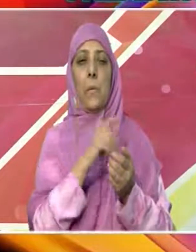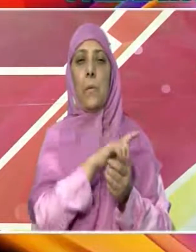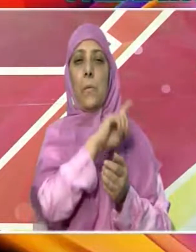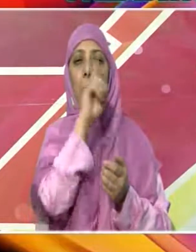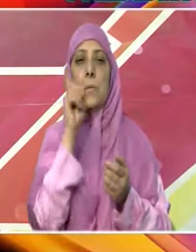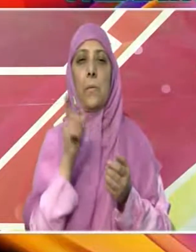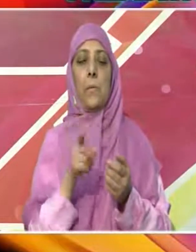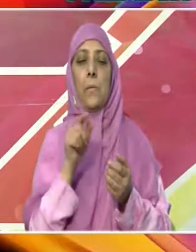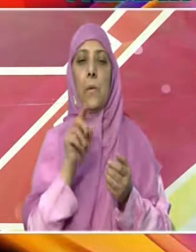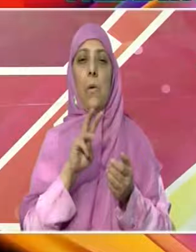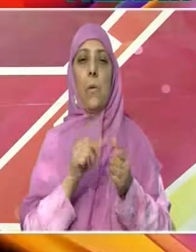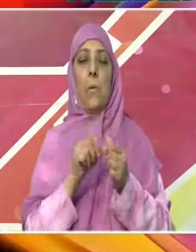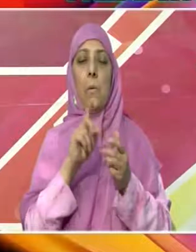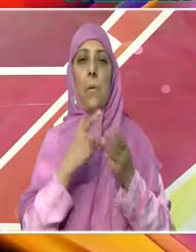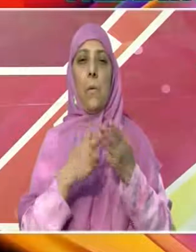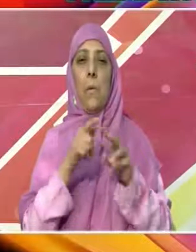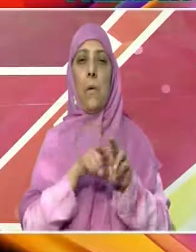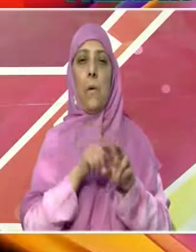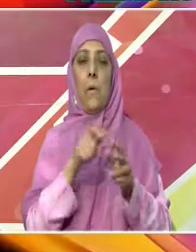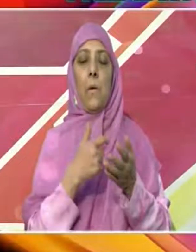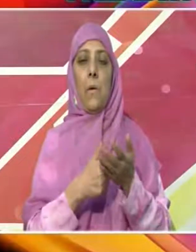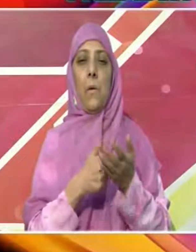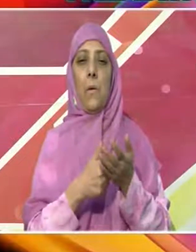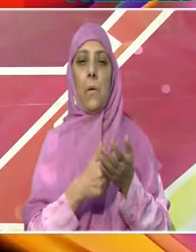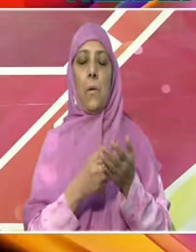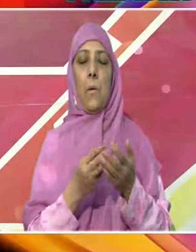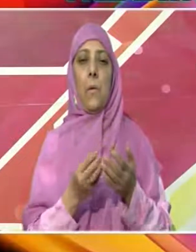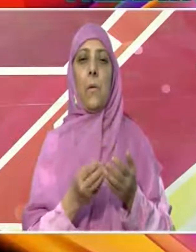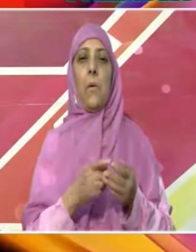वादी में इस सवाल से सबसे बड़ी तकरीर